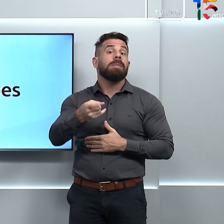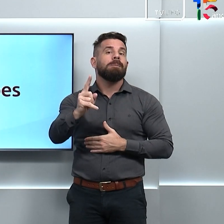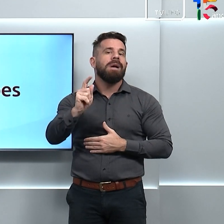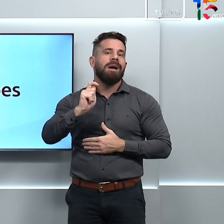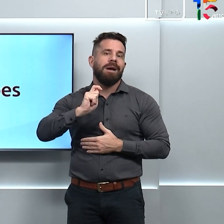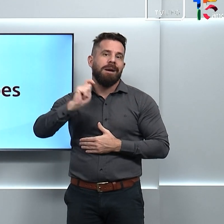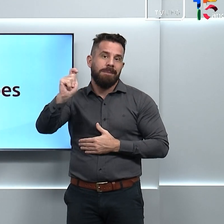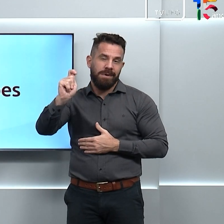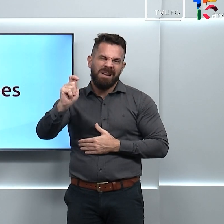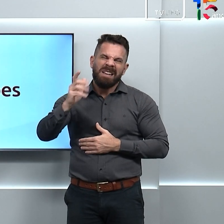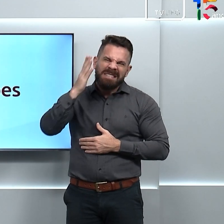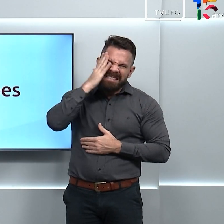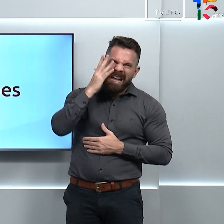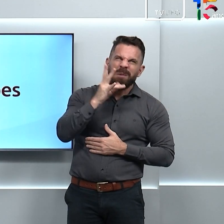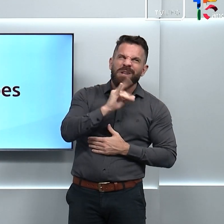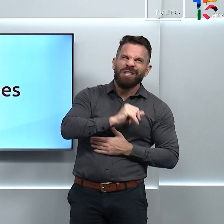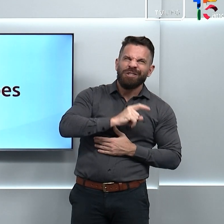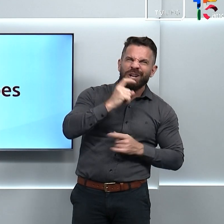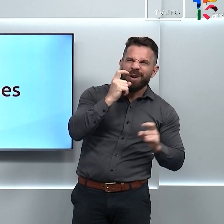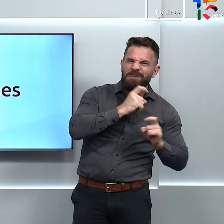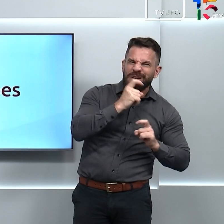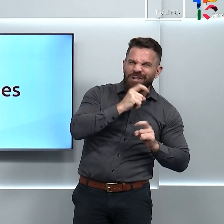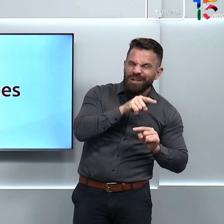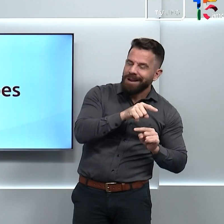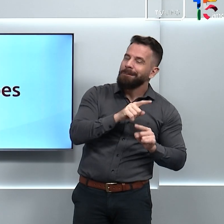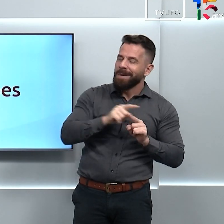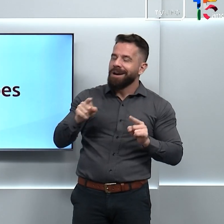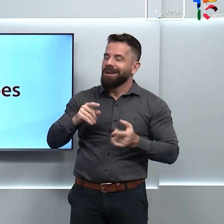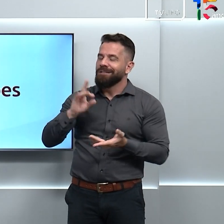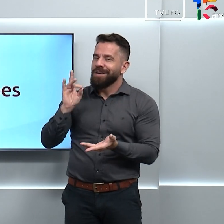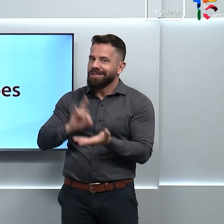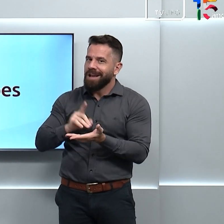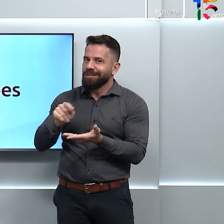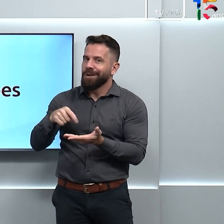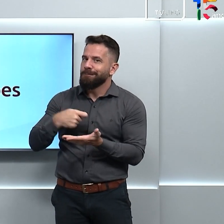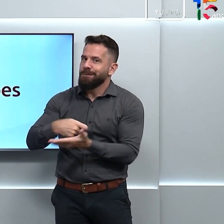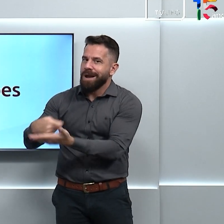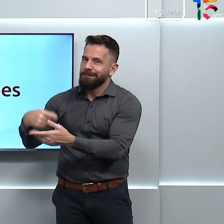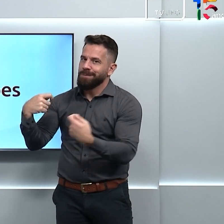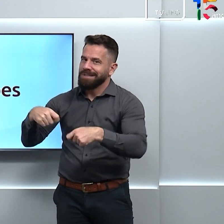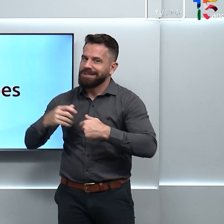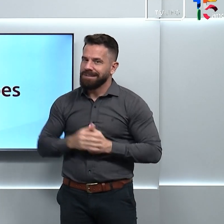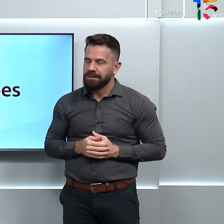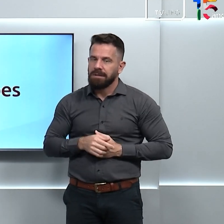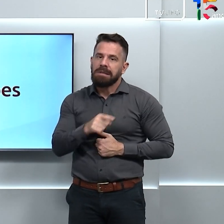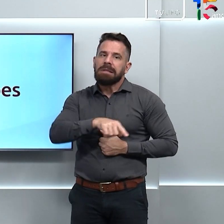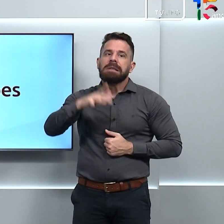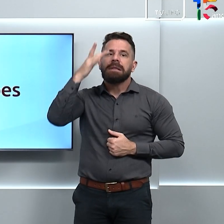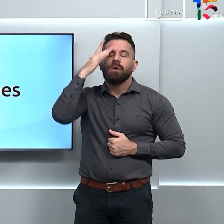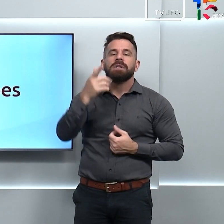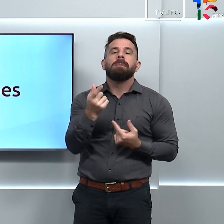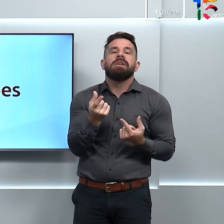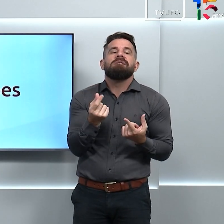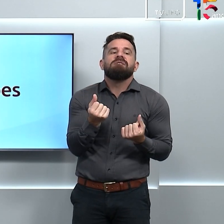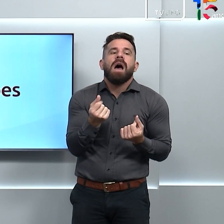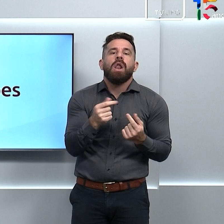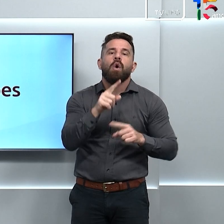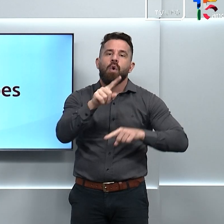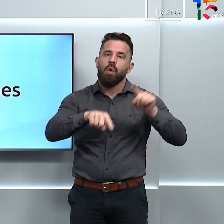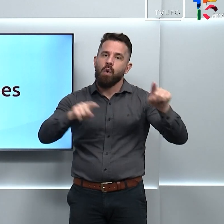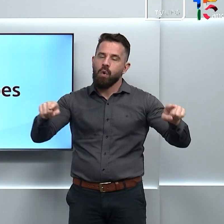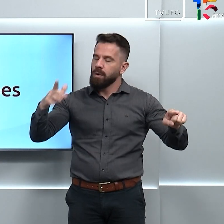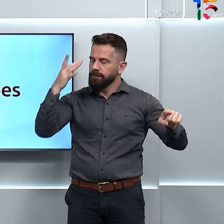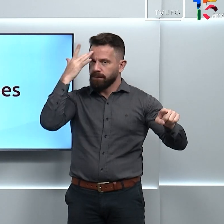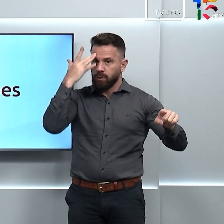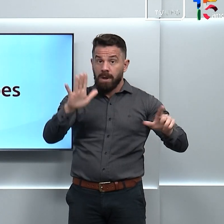abril, o dia da mentira, mas a conta não é mentira não. Bom, ainda não foi estipulado quanto cada contribuinte vai pagar, mas já se sabe que a